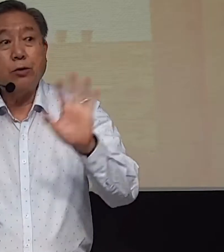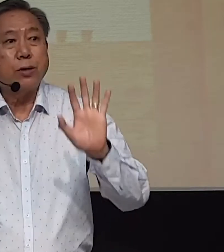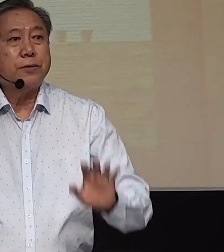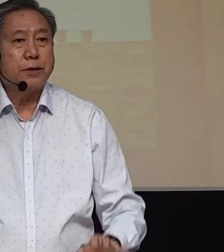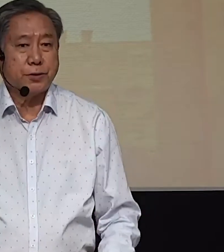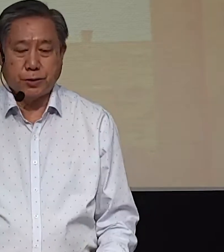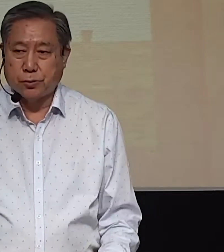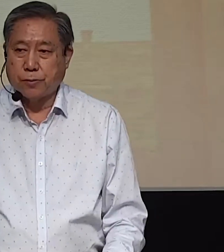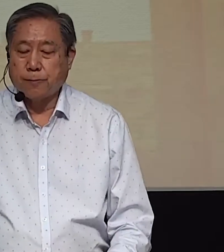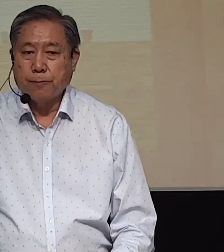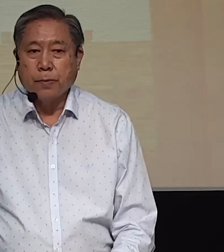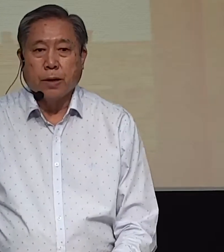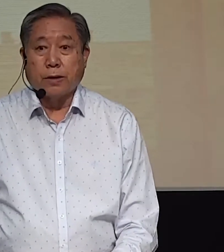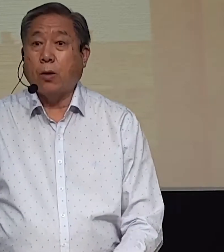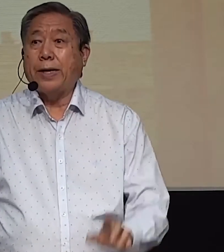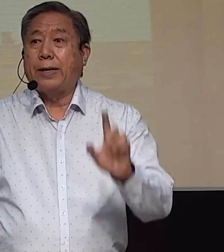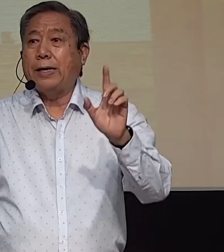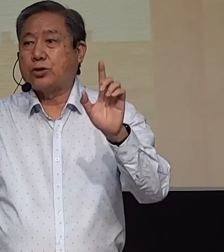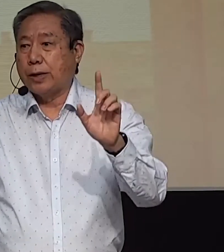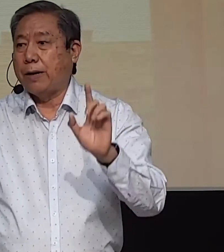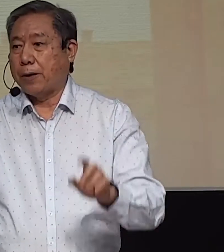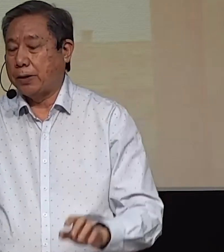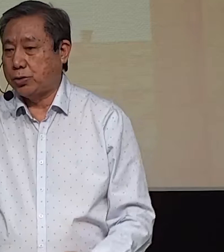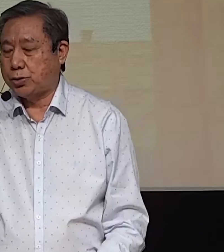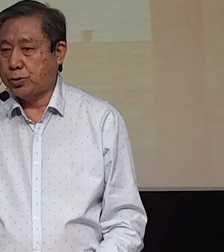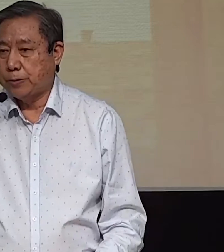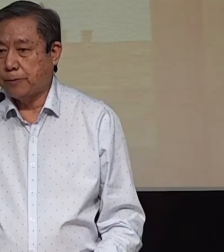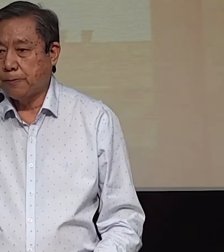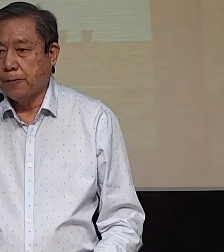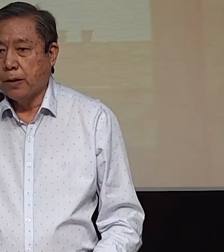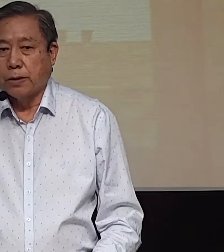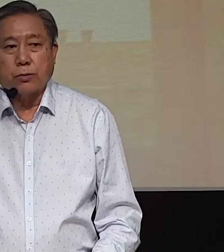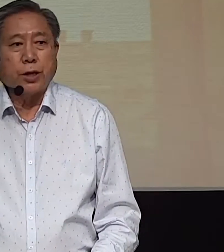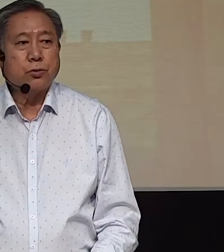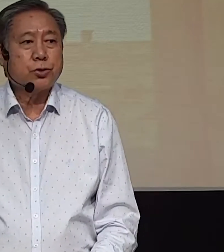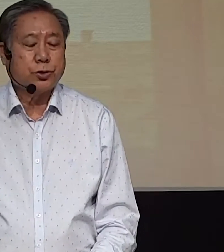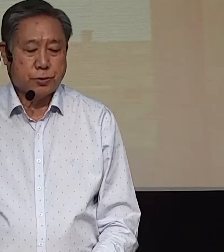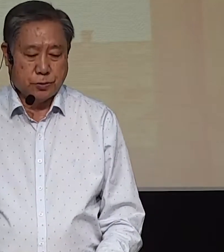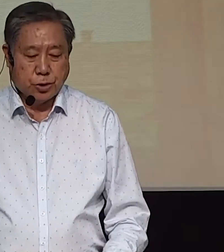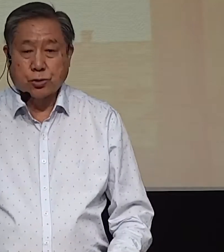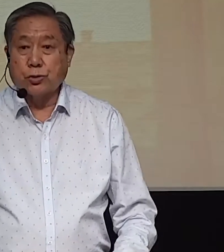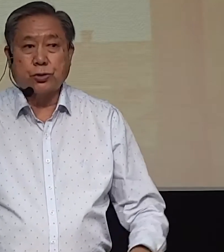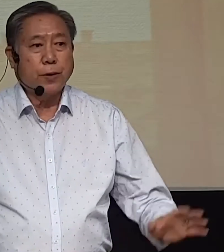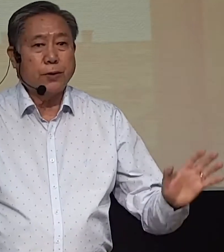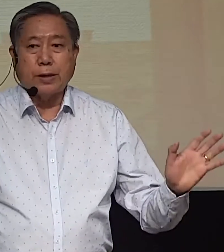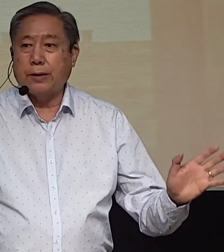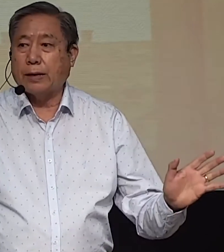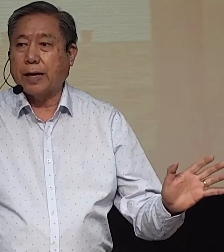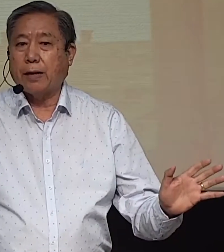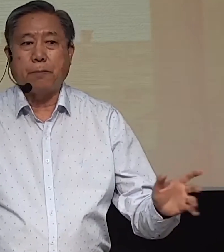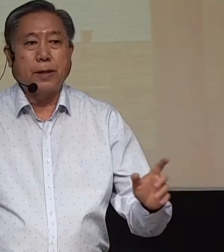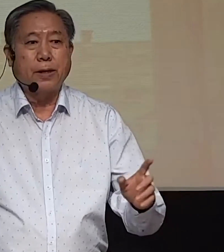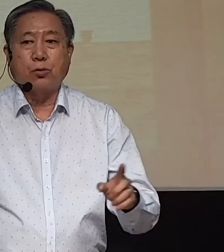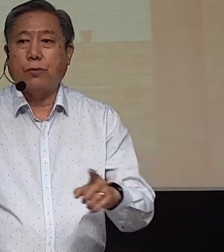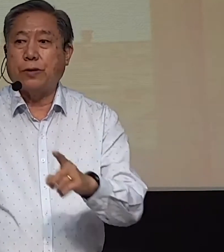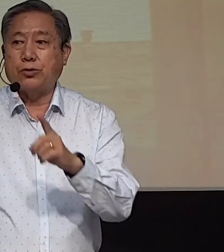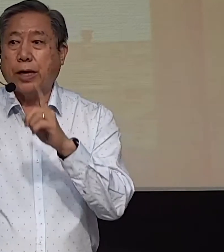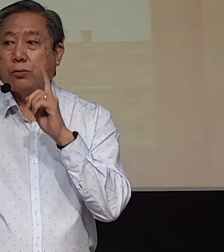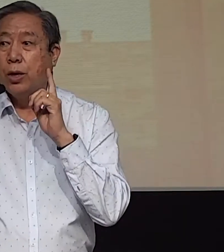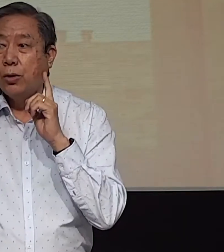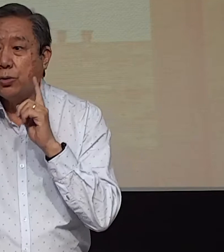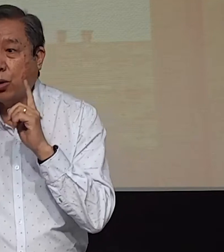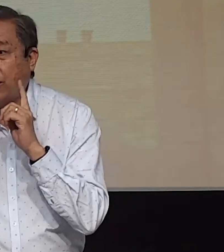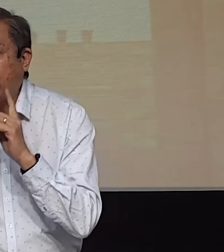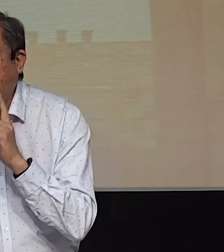Esse reino clandestino. Então a igreja é para isso. Então Jesus veio aqui na terra pregando o